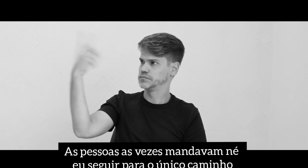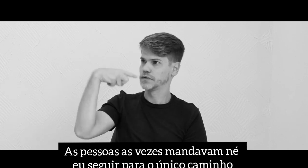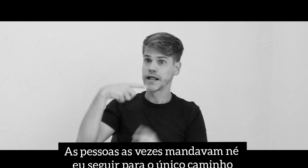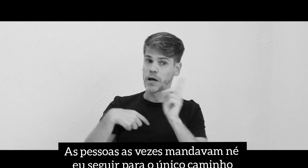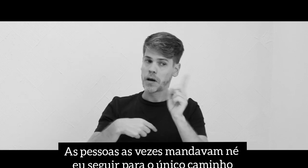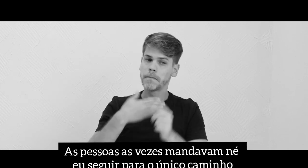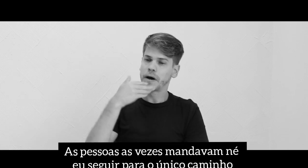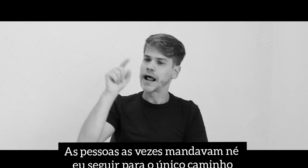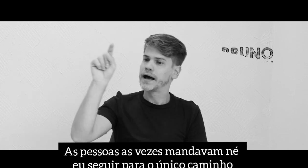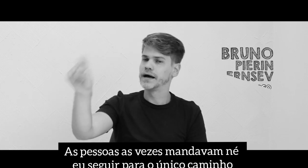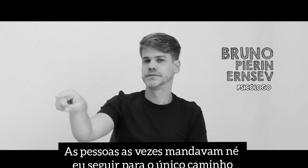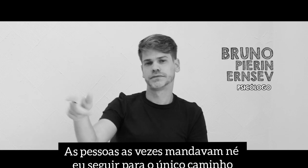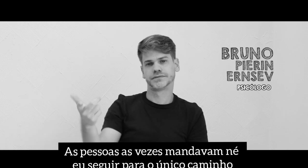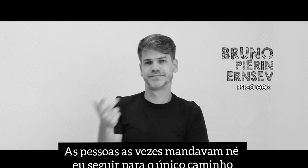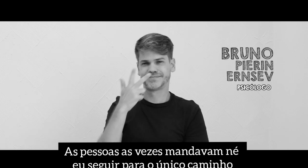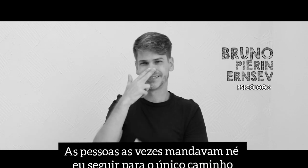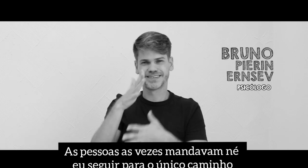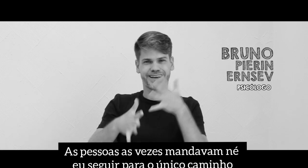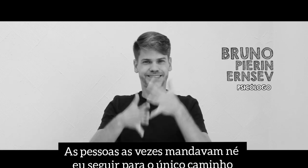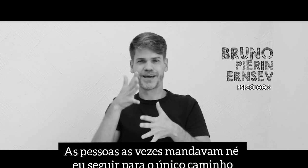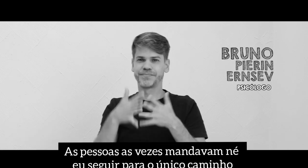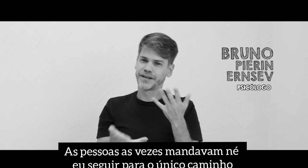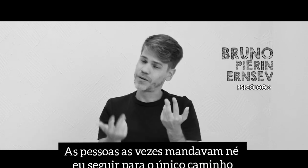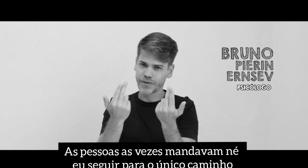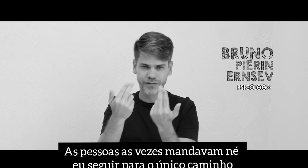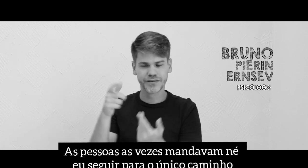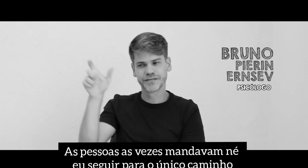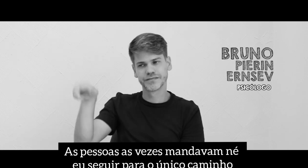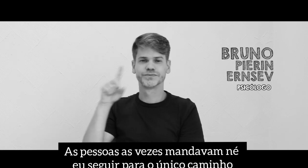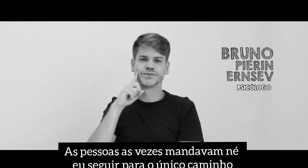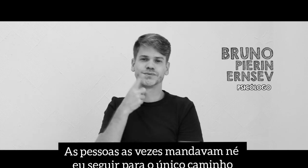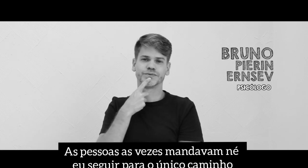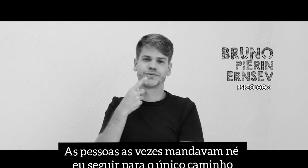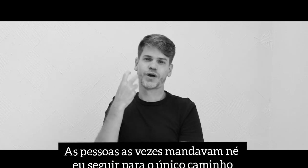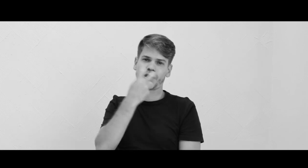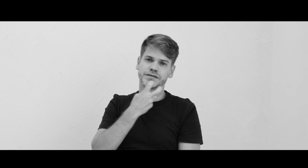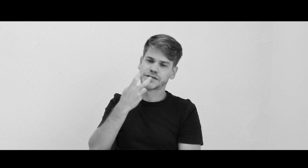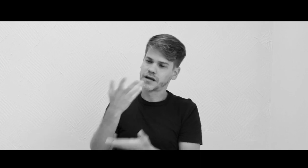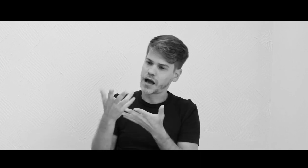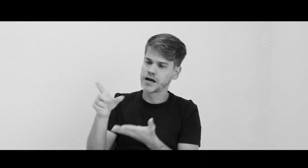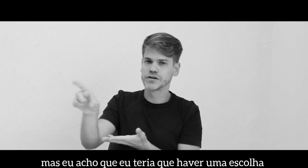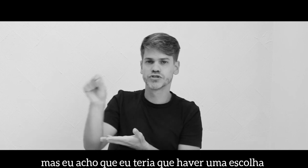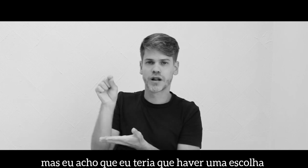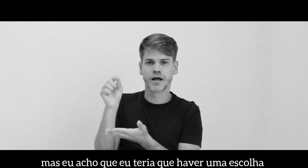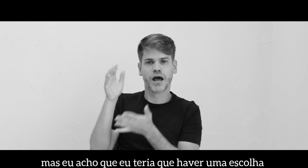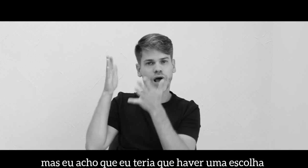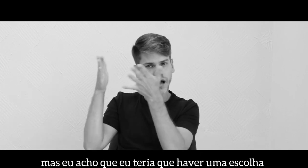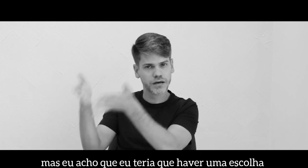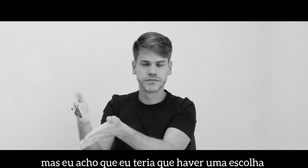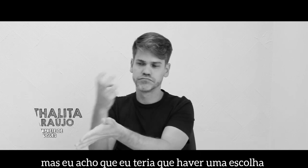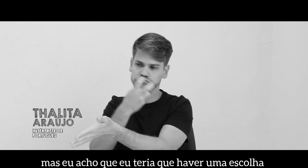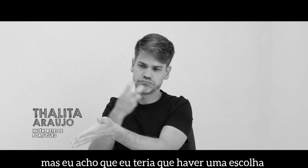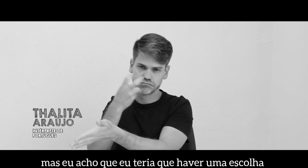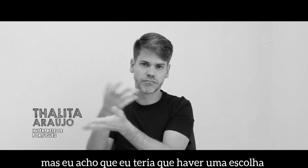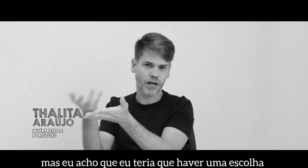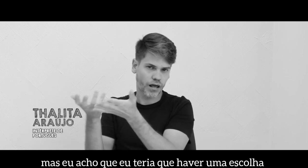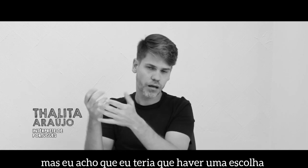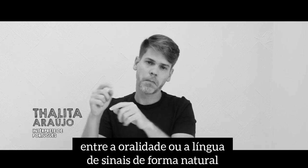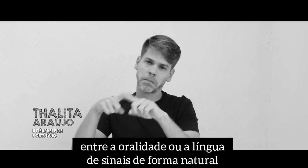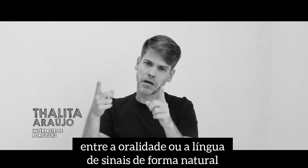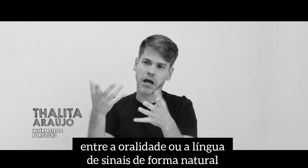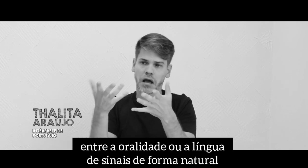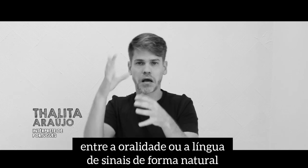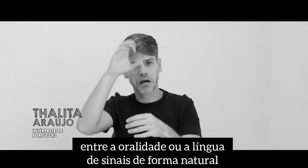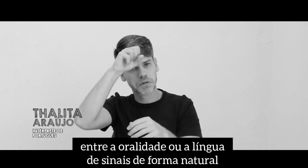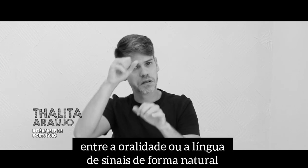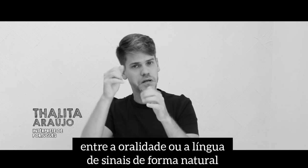As pessoas às vezes mandavam, né, eu seguir por um único caminho, mas eu acho que teria que haver uma escolha entre